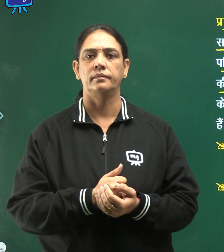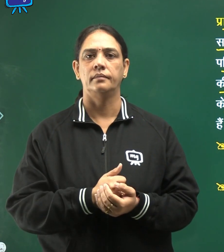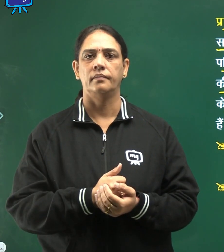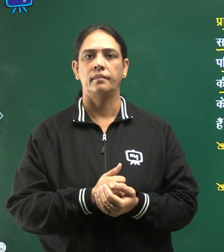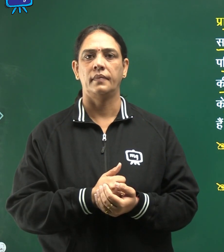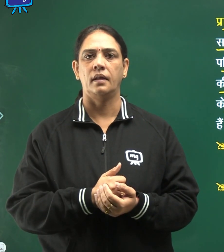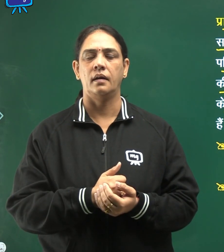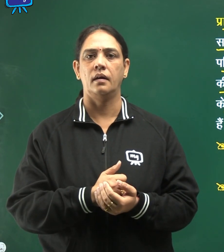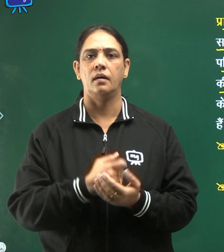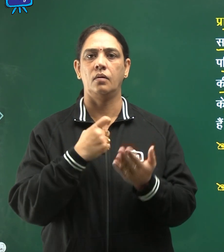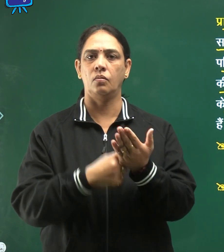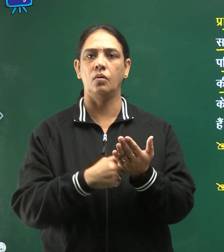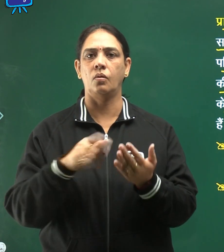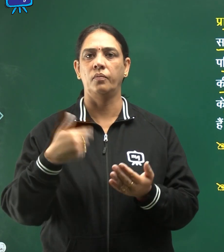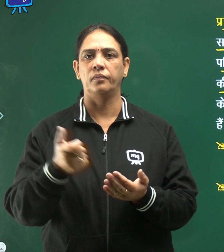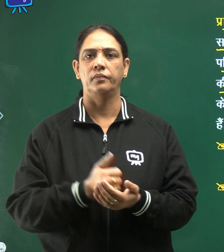सिद्धांत को